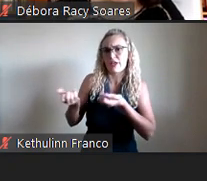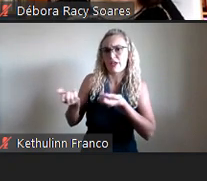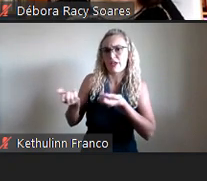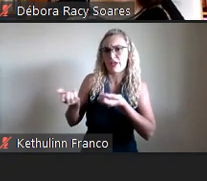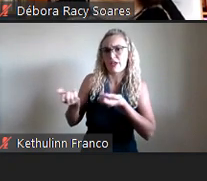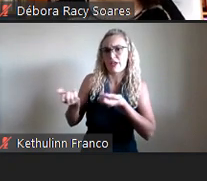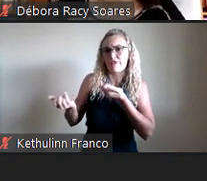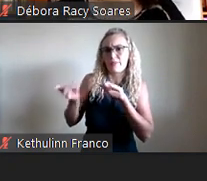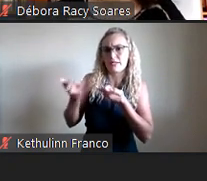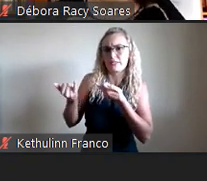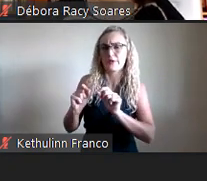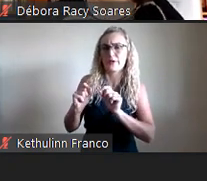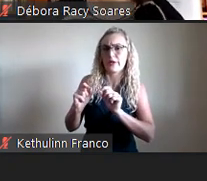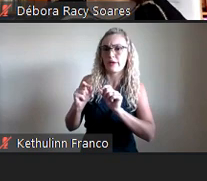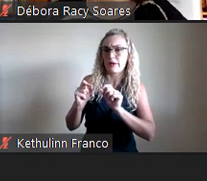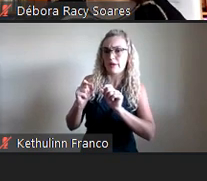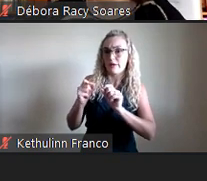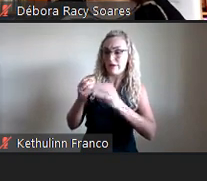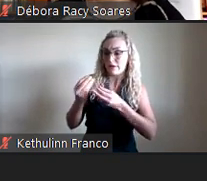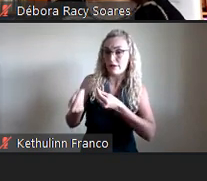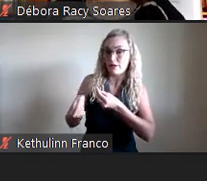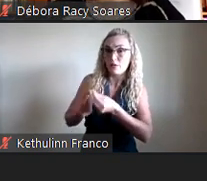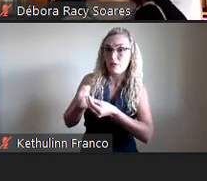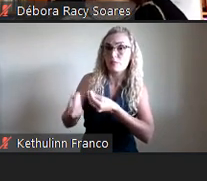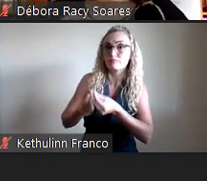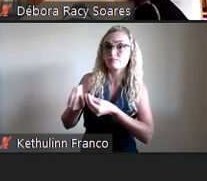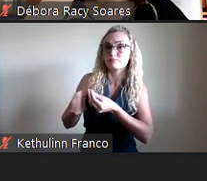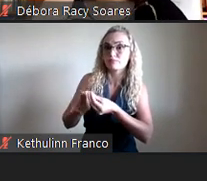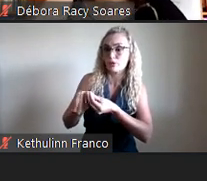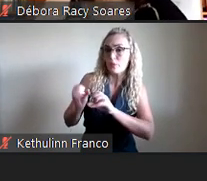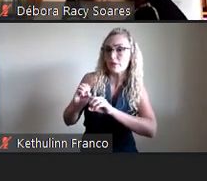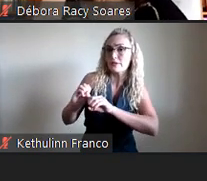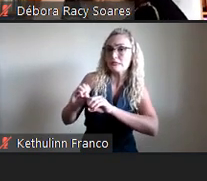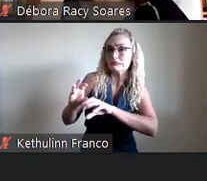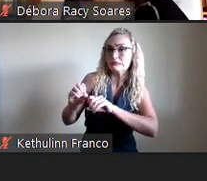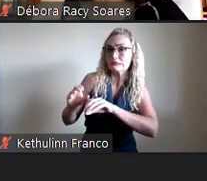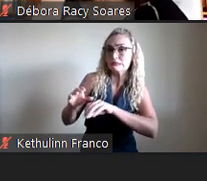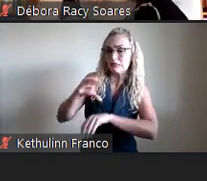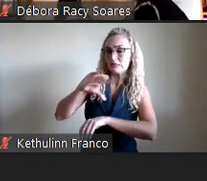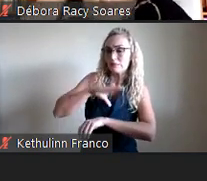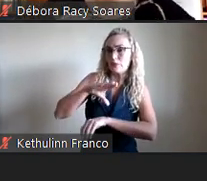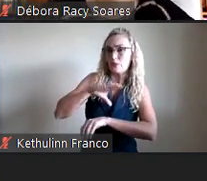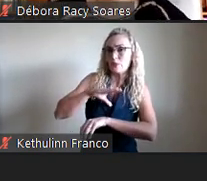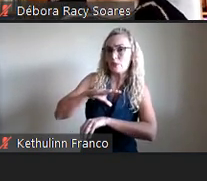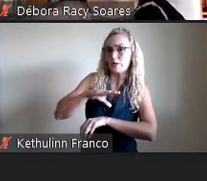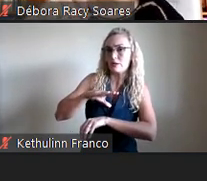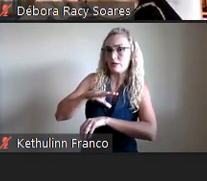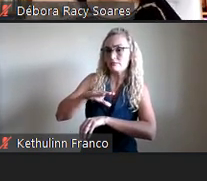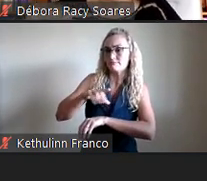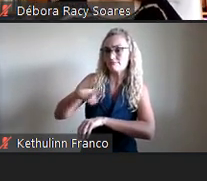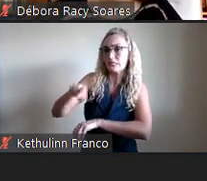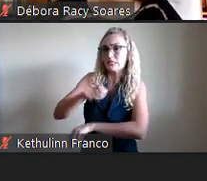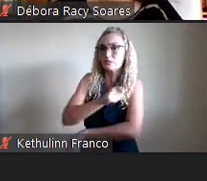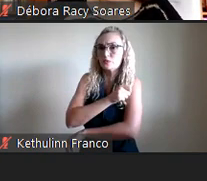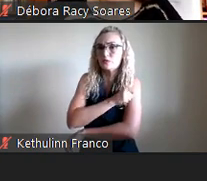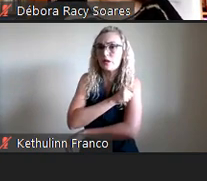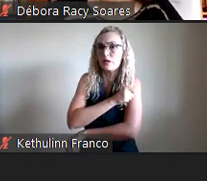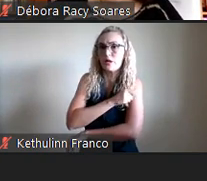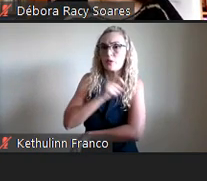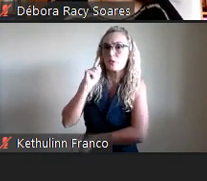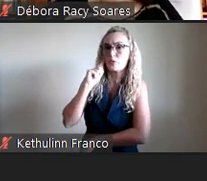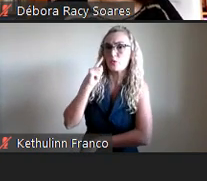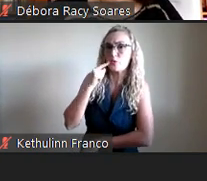ou melhor, a língua portuguesa para o surdo. Há inúmeros livros, só que não temos